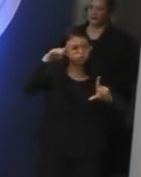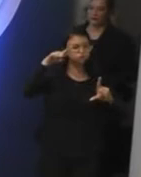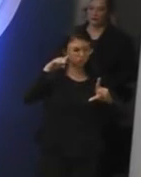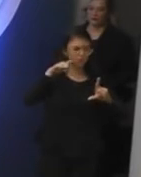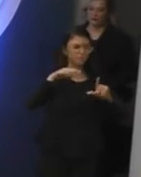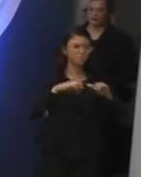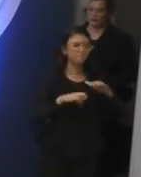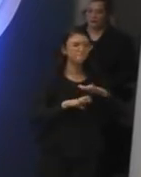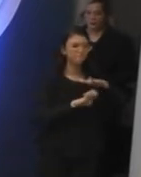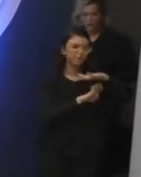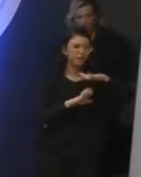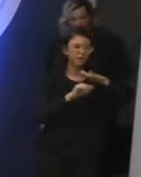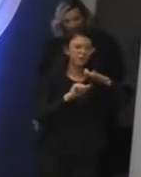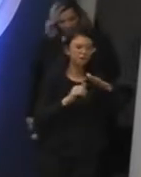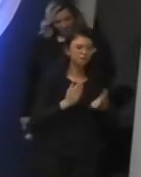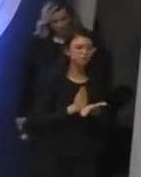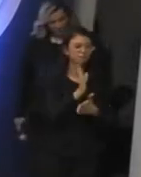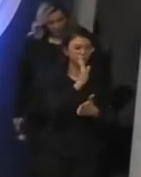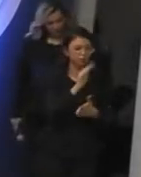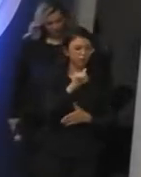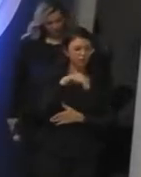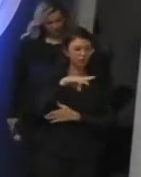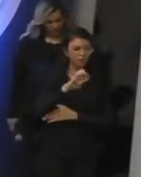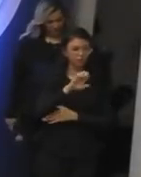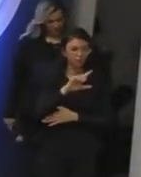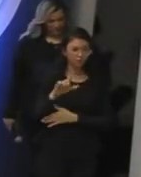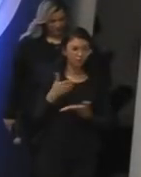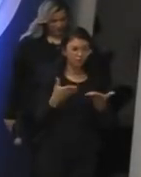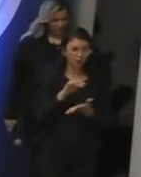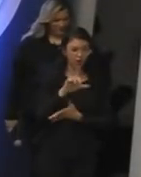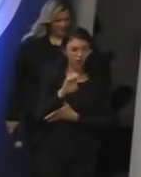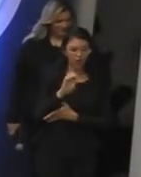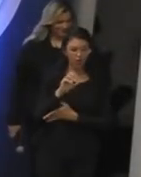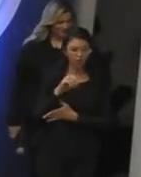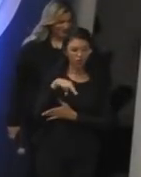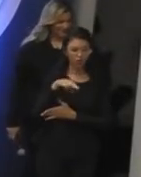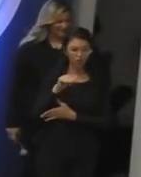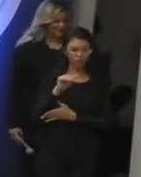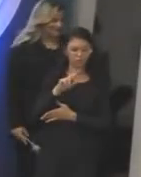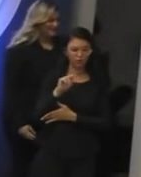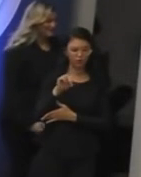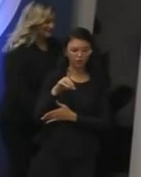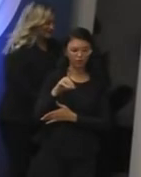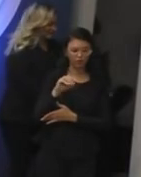Inteligência Analítica da SMA, Leonardo Finamore.